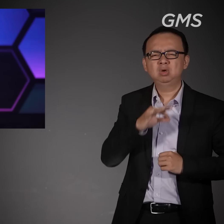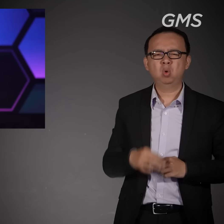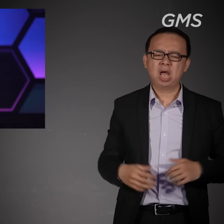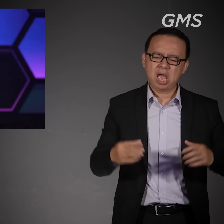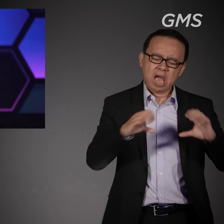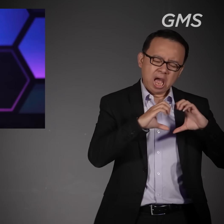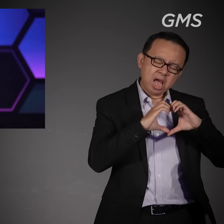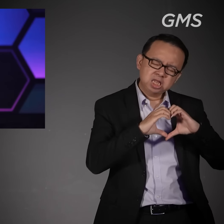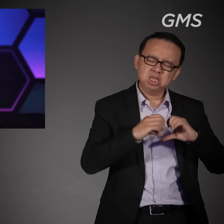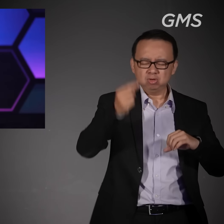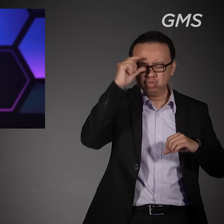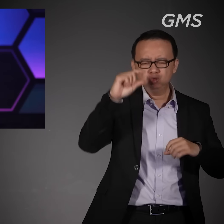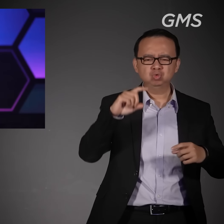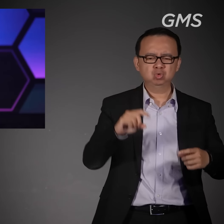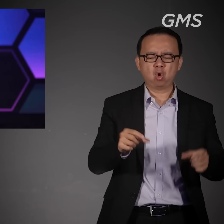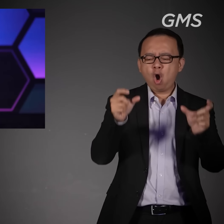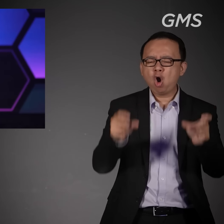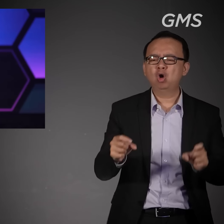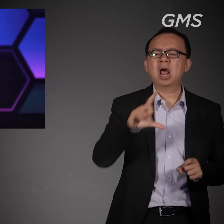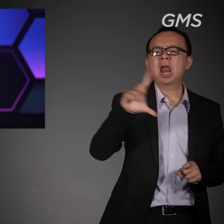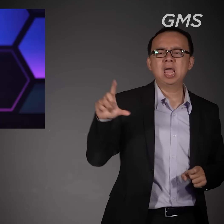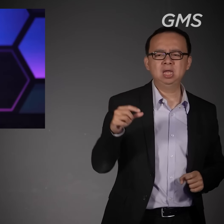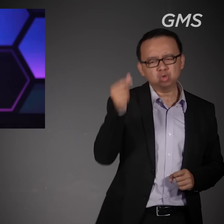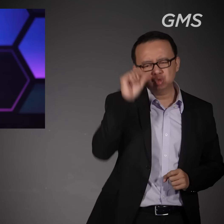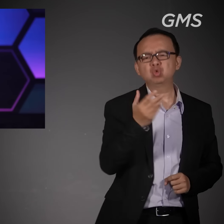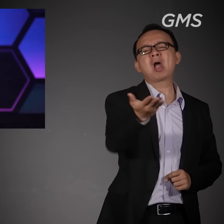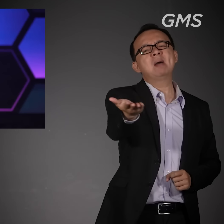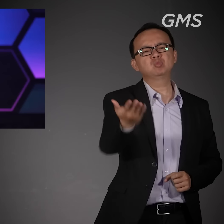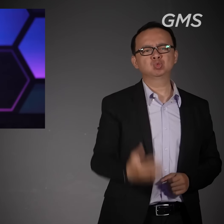perempuan Samaria yang perlu ditemui di sebuah lokasi,